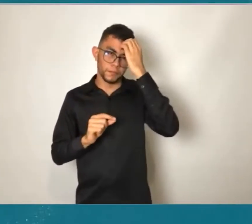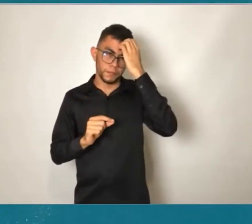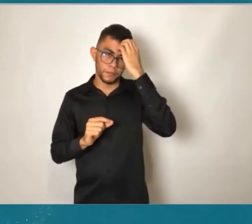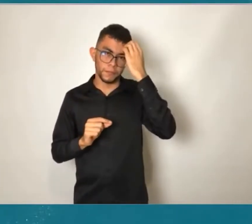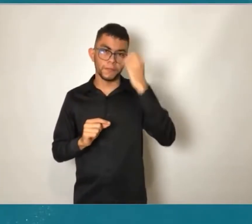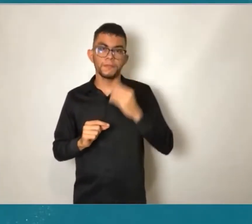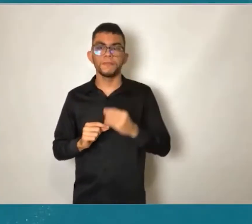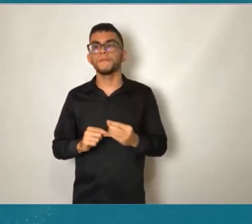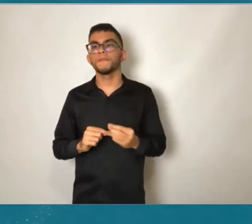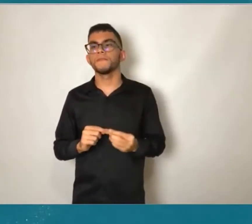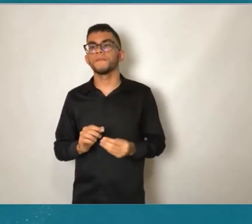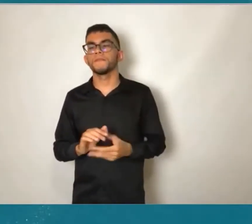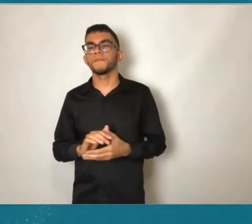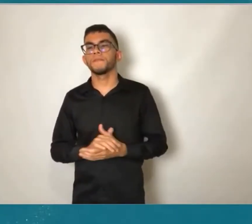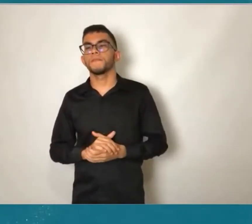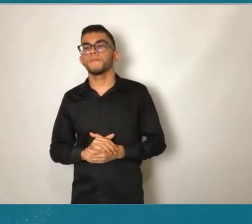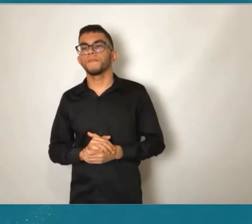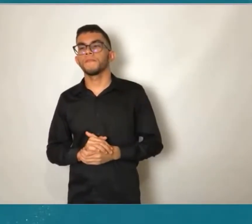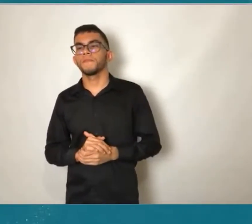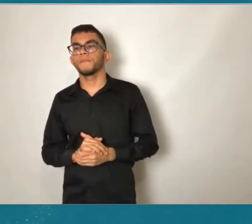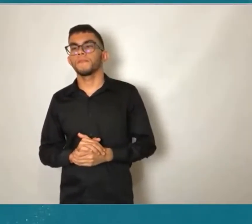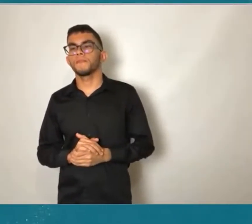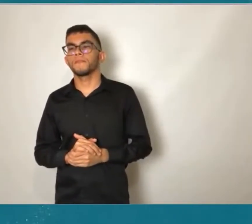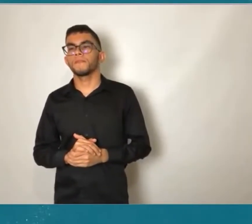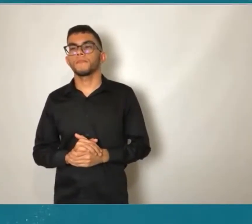Ó Senhor Jesus.